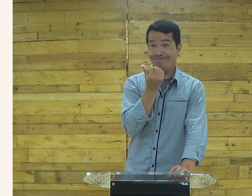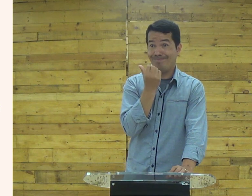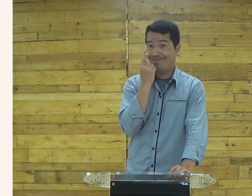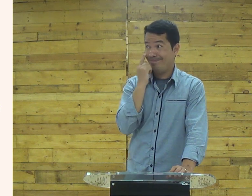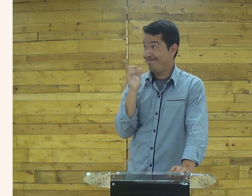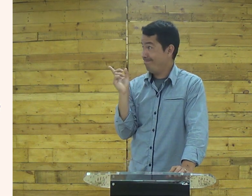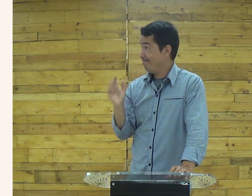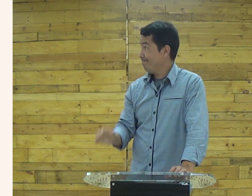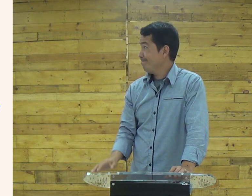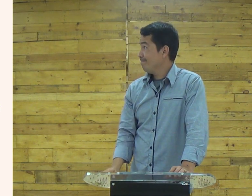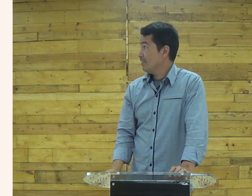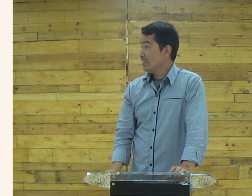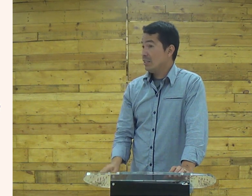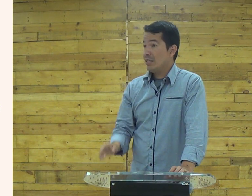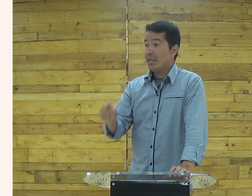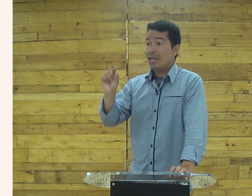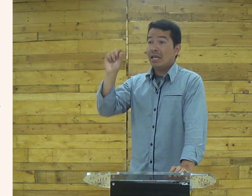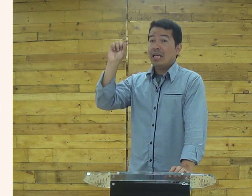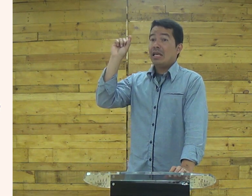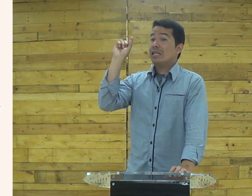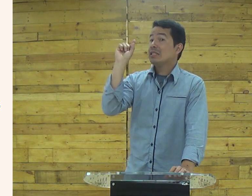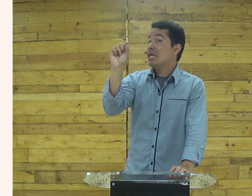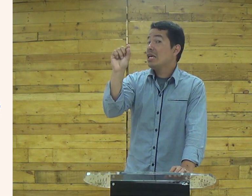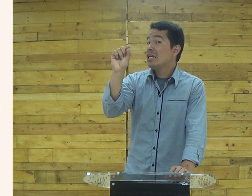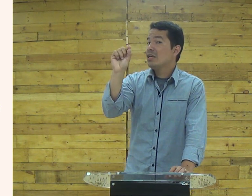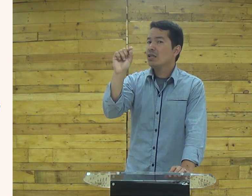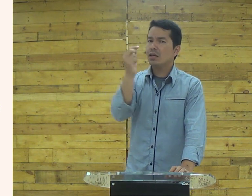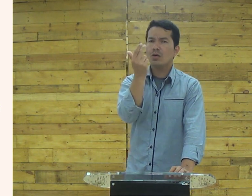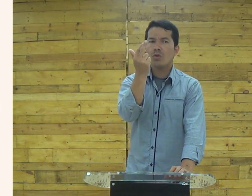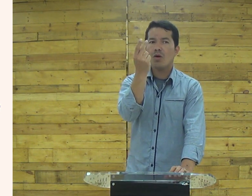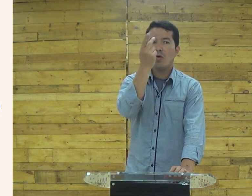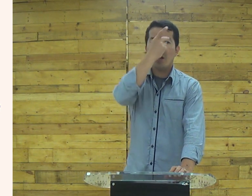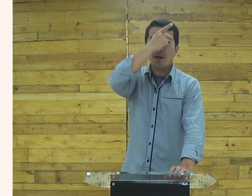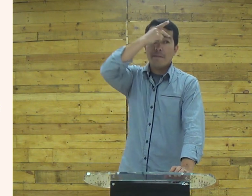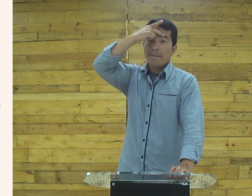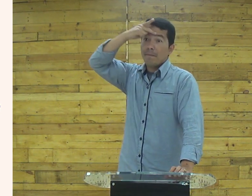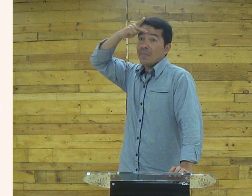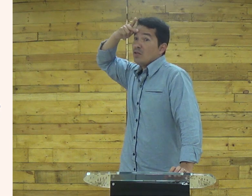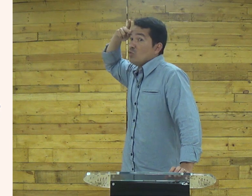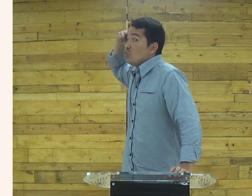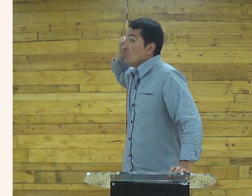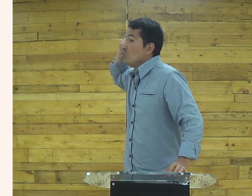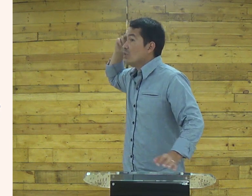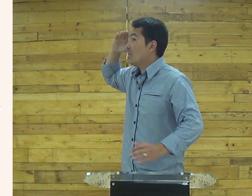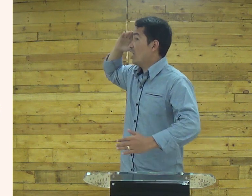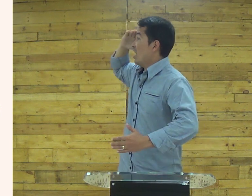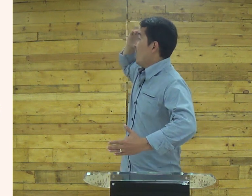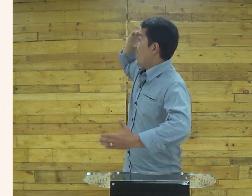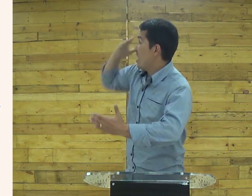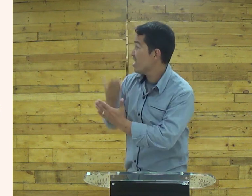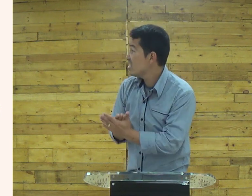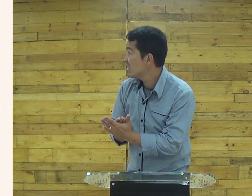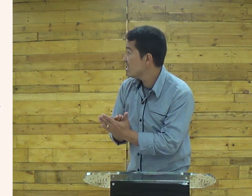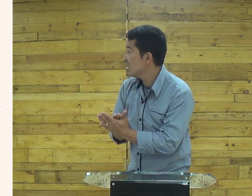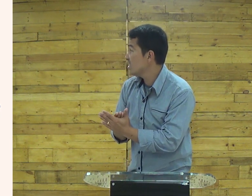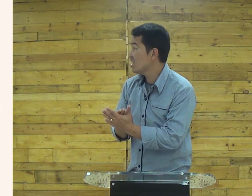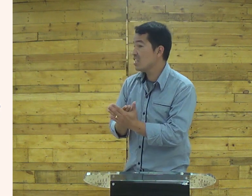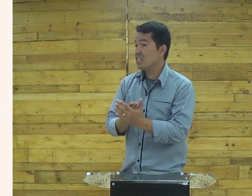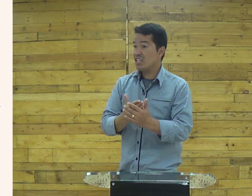Mas, ali no versículo 16, diz o quê? Quem? Quem? Esse sinal é o mesmo sinal de pessoa. A pessoa